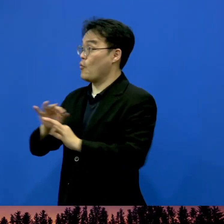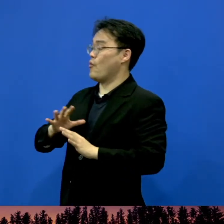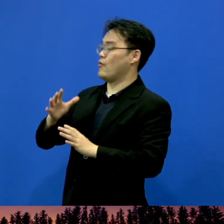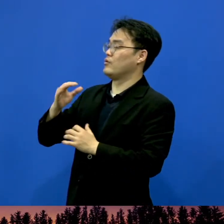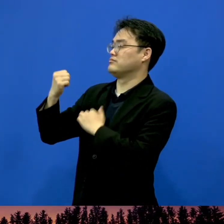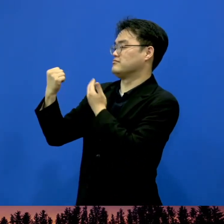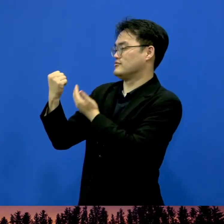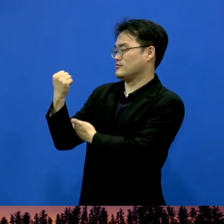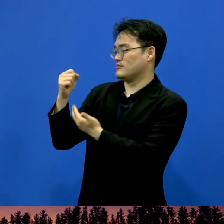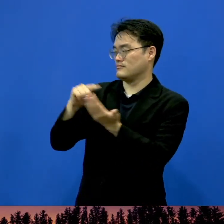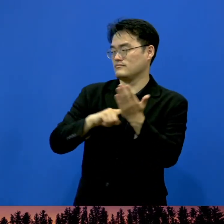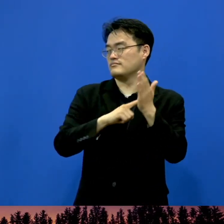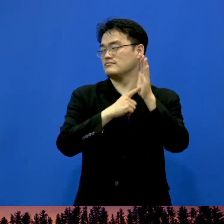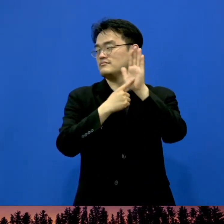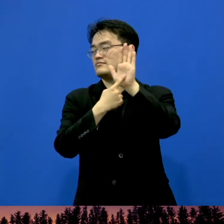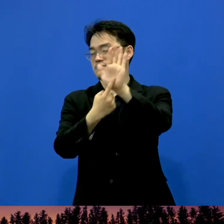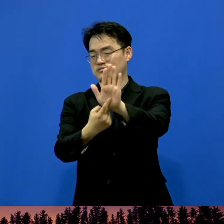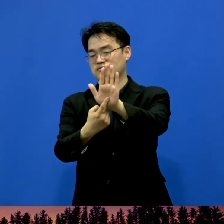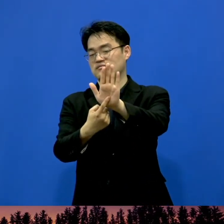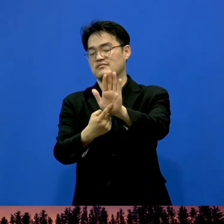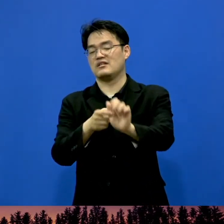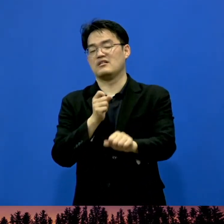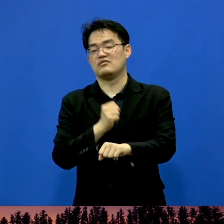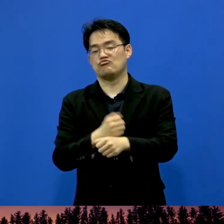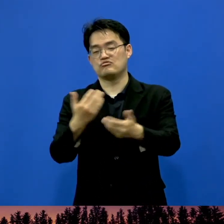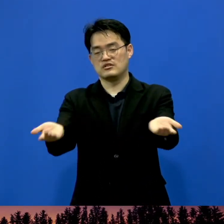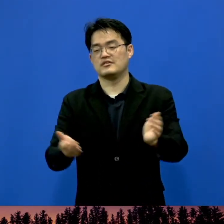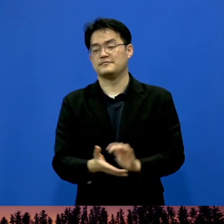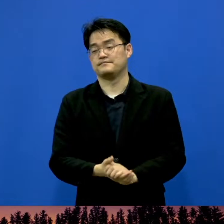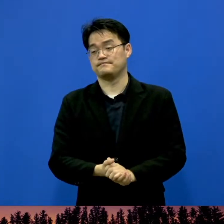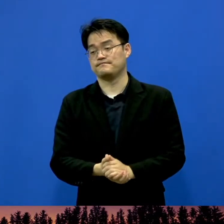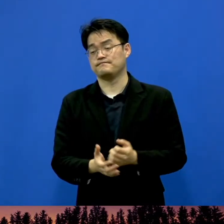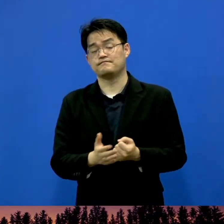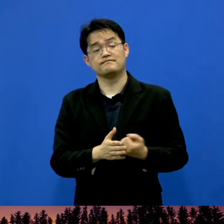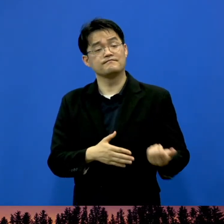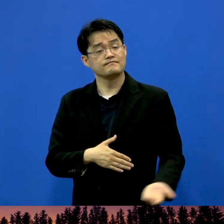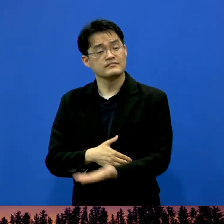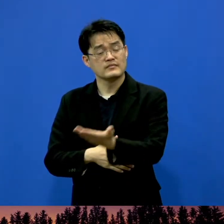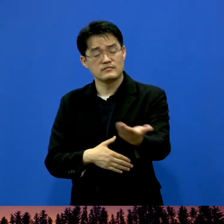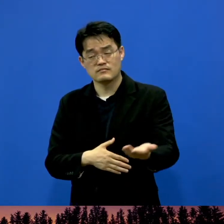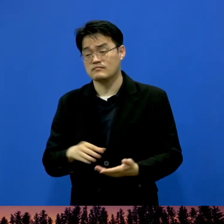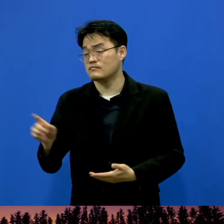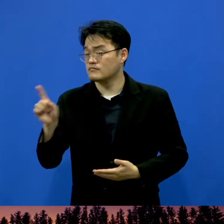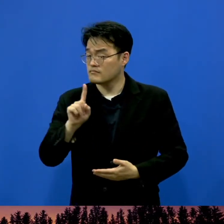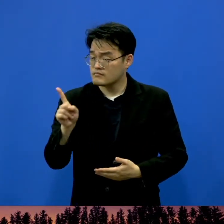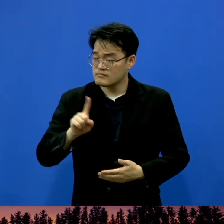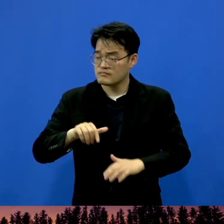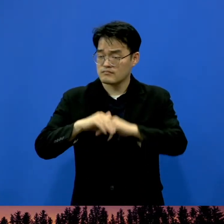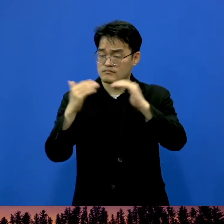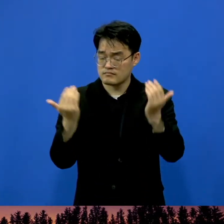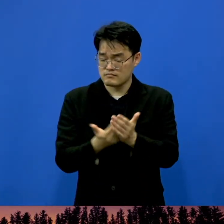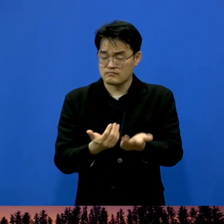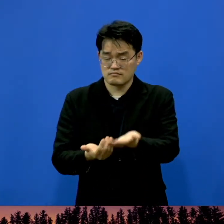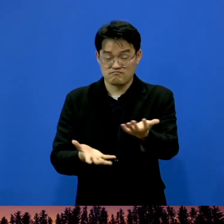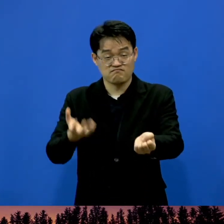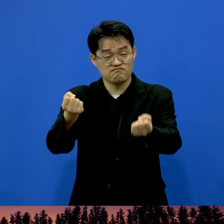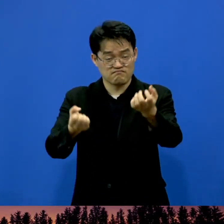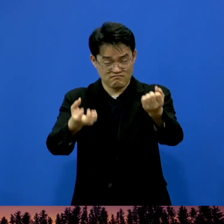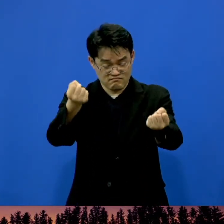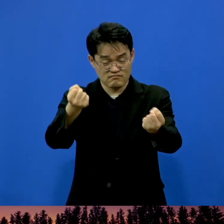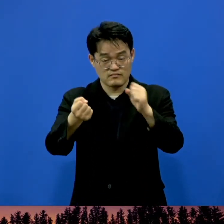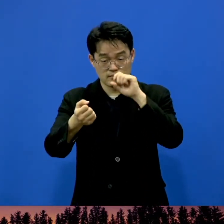은혜를 드러내시는 도구가 되게 하신다는 거죠. 그러니까 여러분, 어떤 것이든 다 그걸 갖고 오셔야 돼요. 여러분, 다 하나님이 주신 거예요,